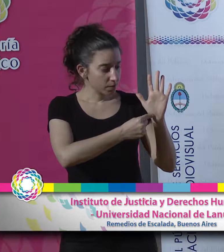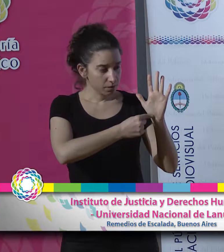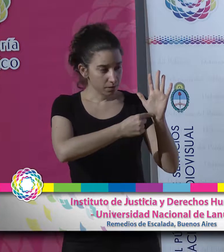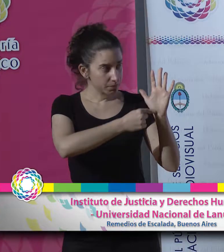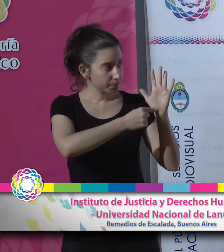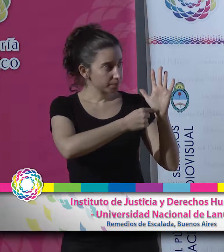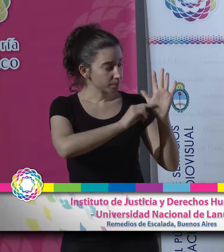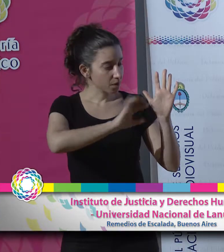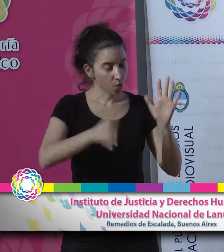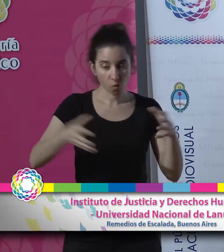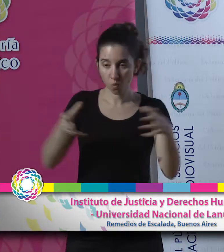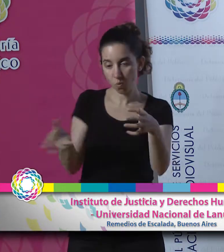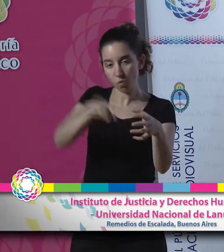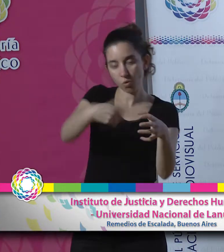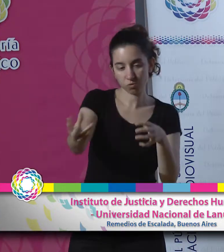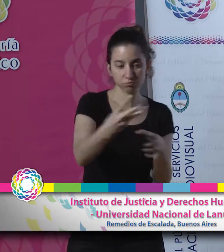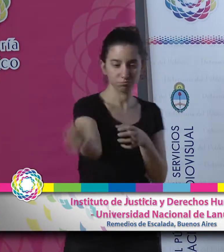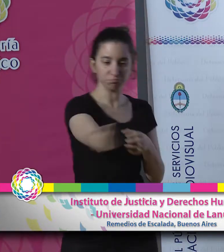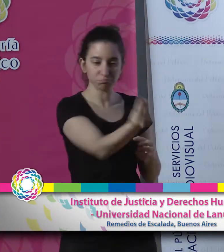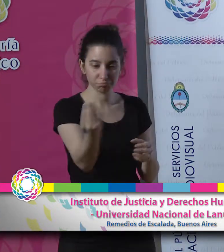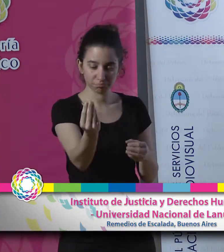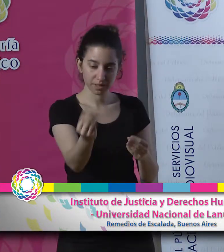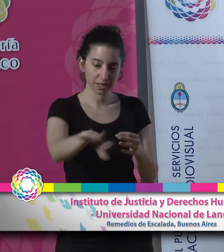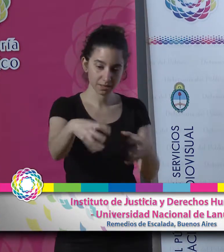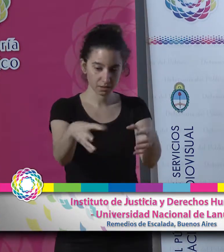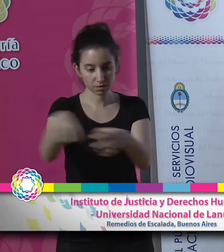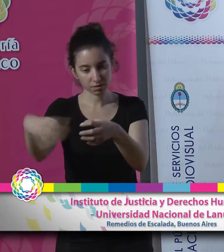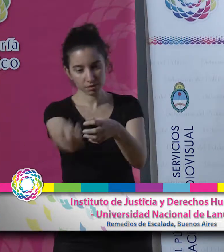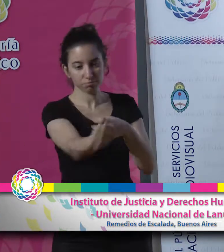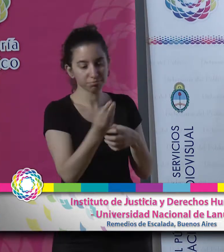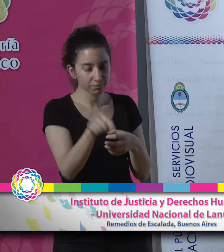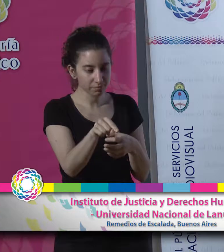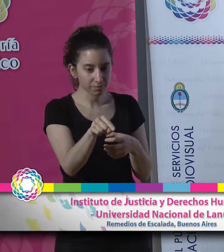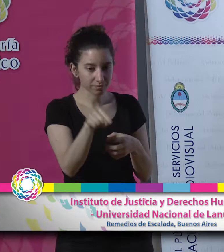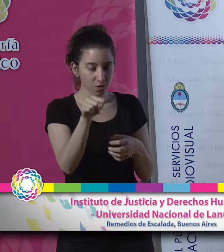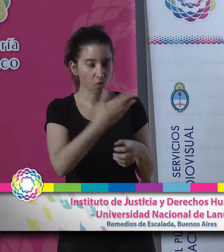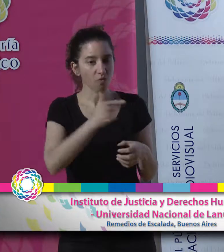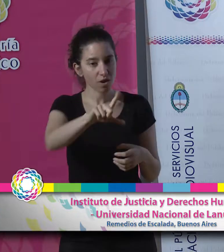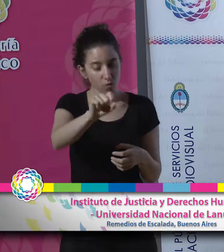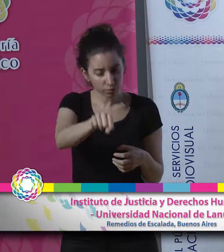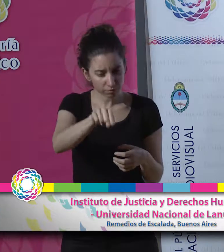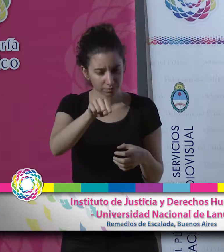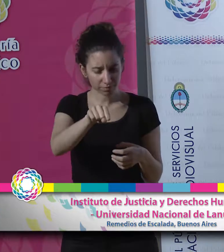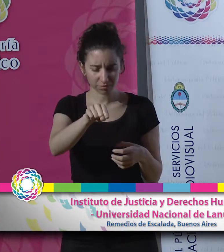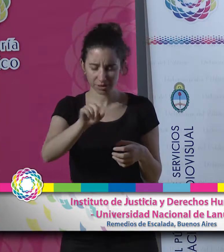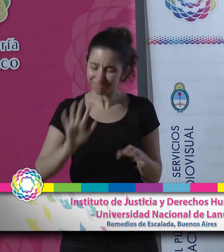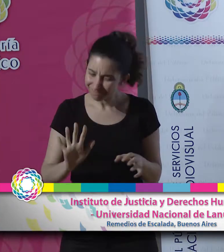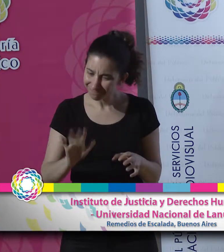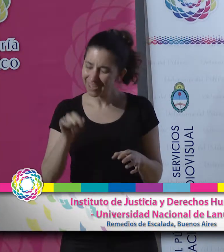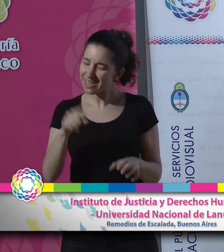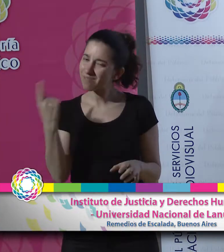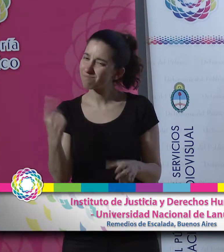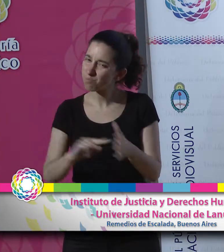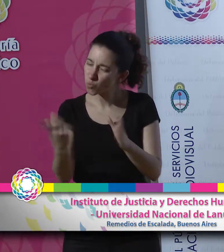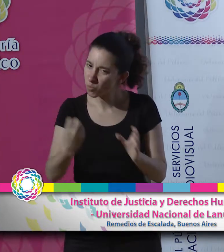el consejo federal de comunicación pero con una pérdida importante y un reemplazo importante de quienes son las organizaciones que